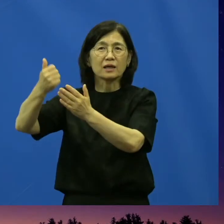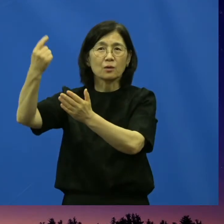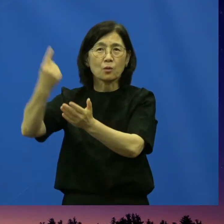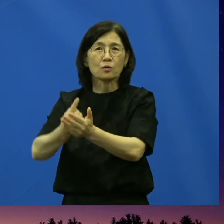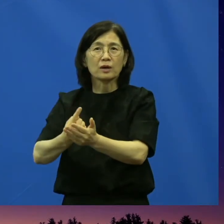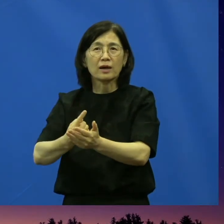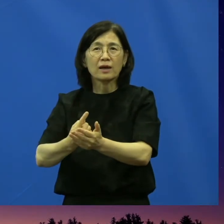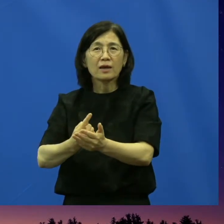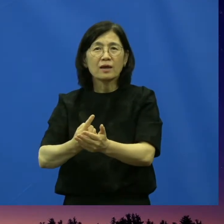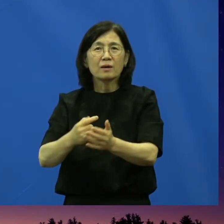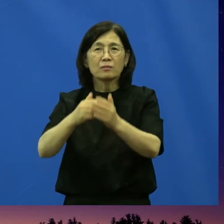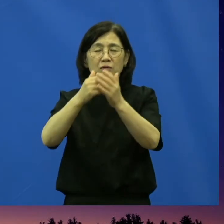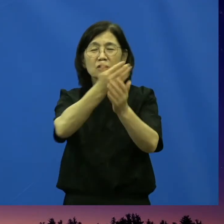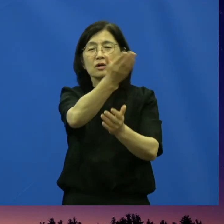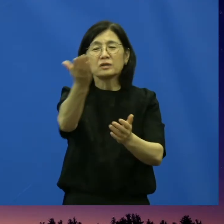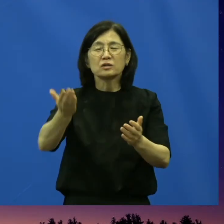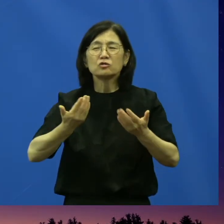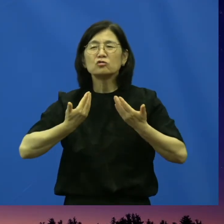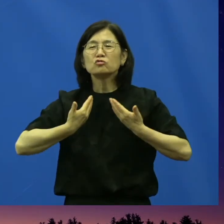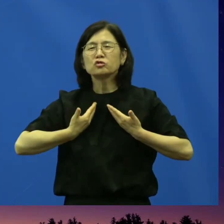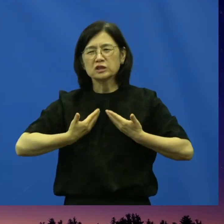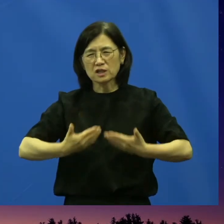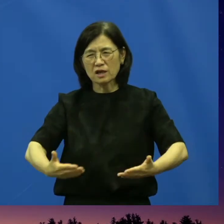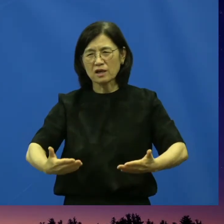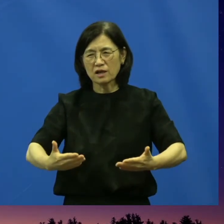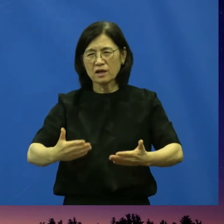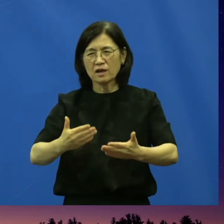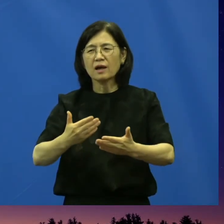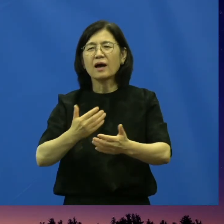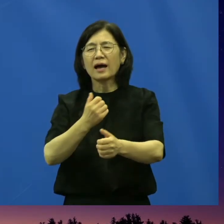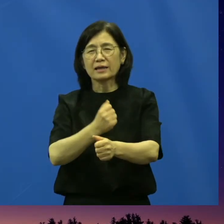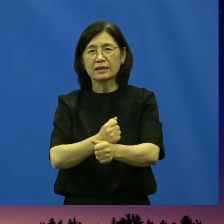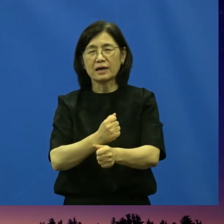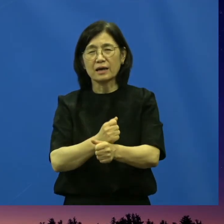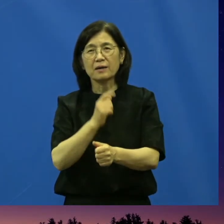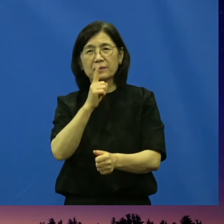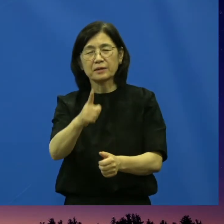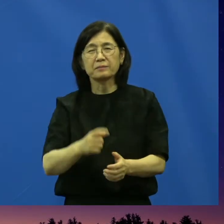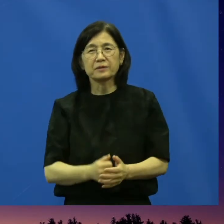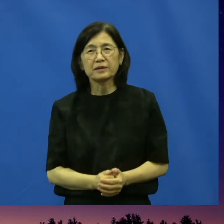예? 그리스도께서 우리의 짐을 당신의 어깨 위에 짊어주신다는 거예요.